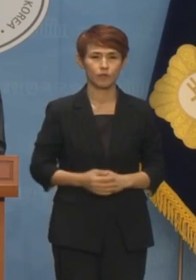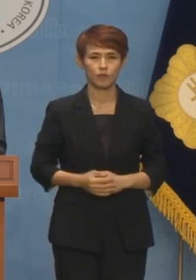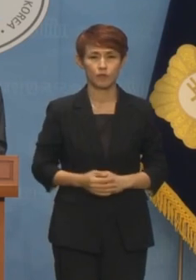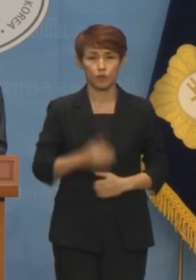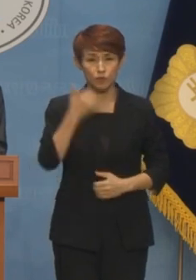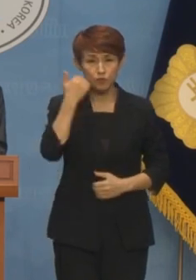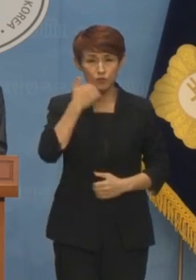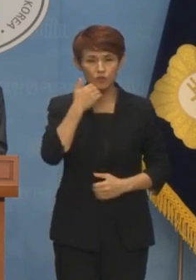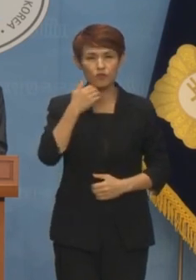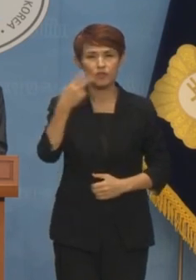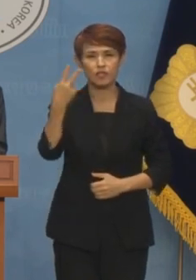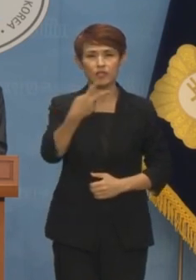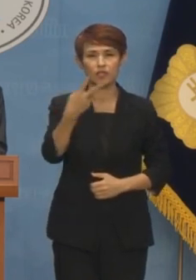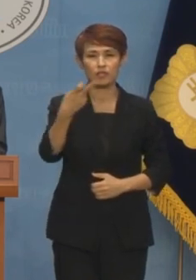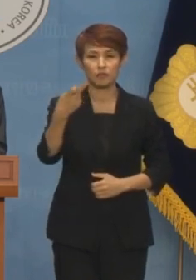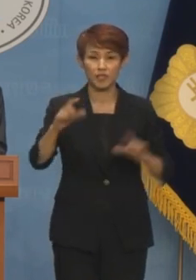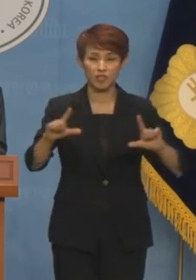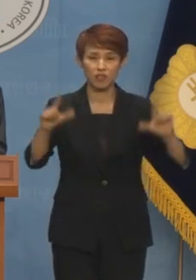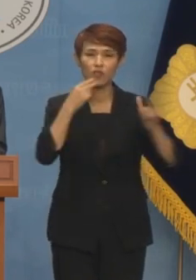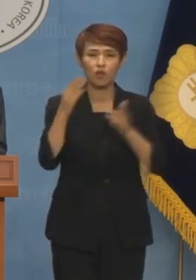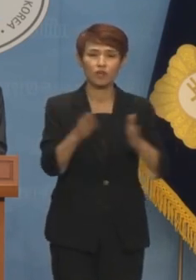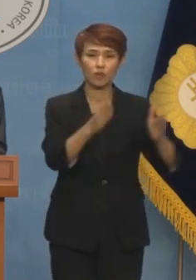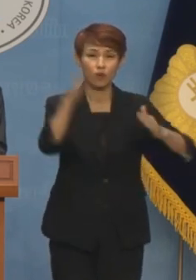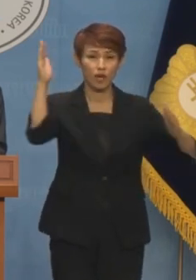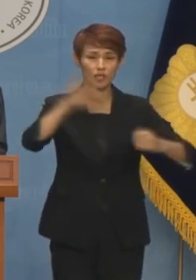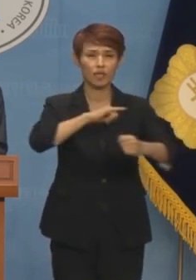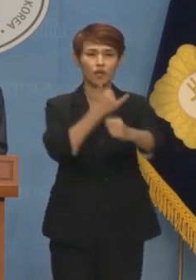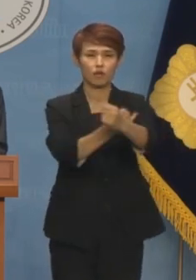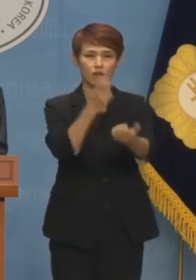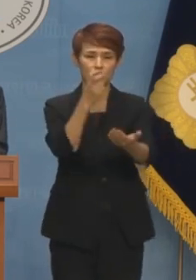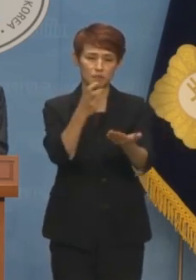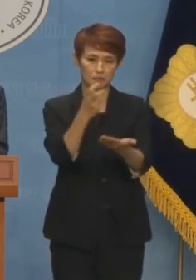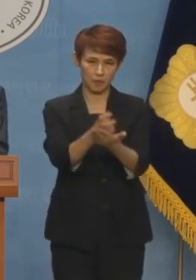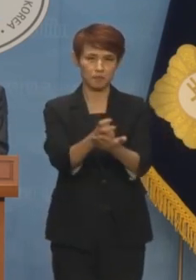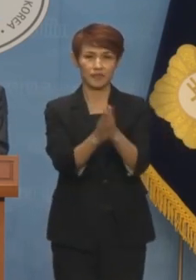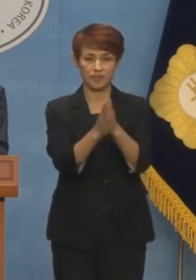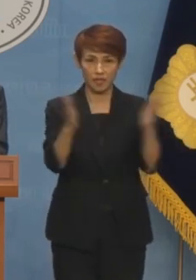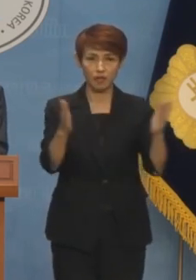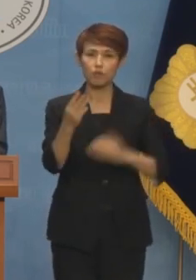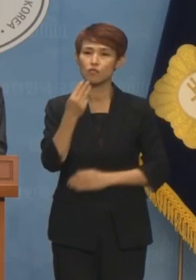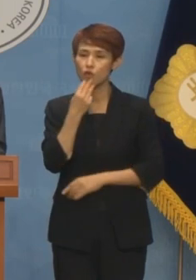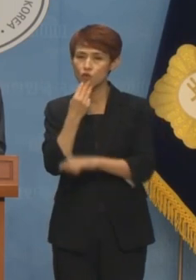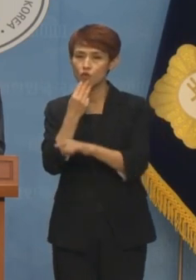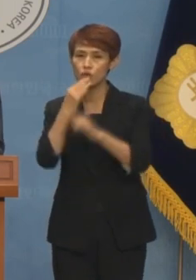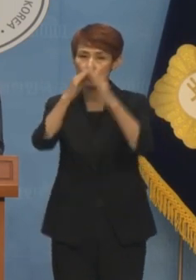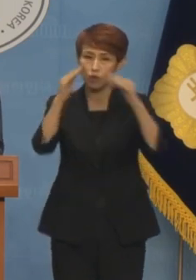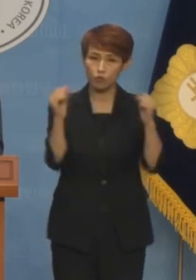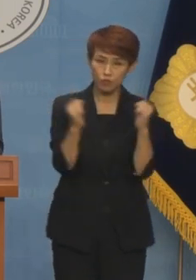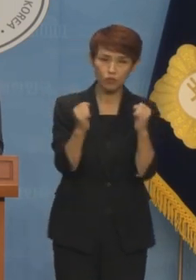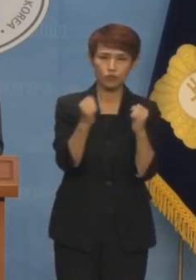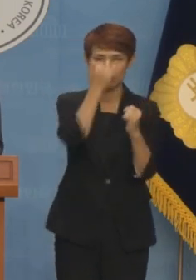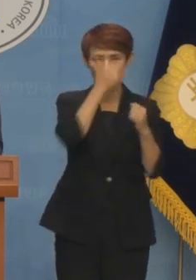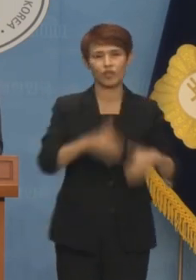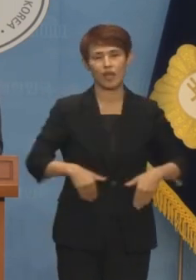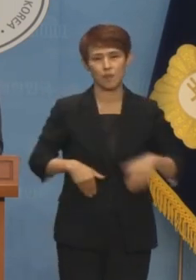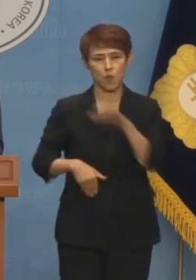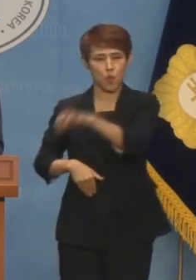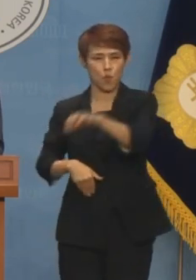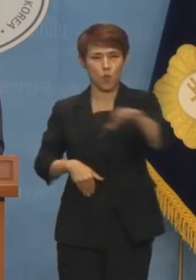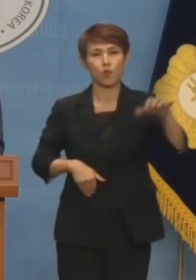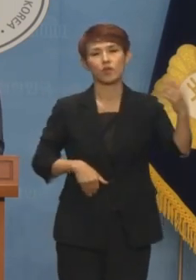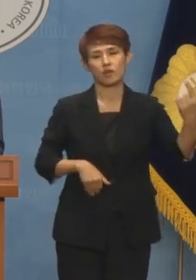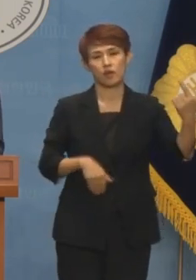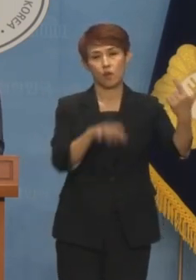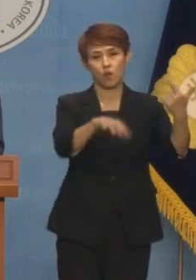대표적으로 2010년 경기도 학생인권 조례를 시작으로 서울, 전북, 충남 등 6개